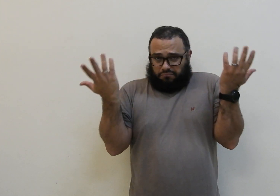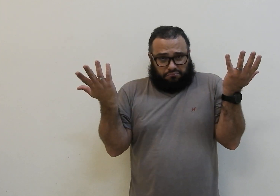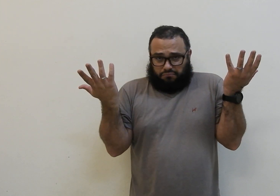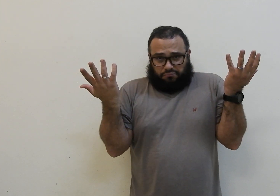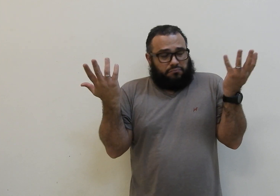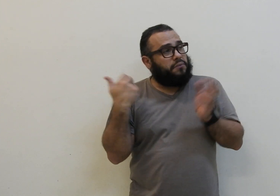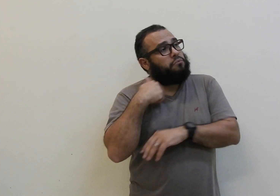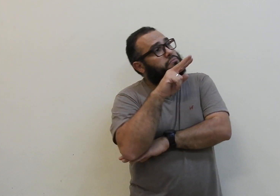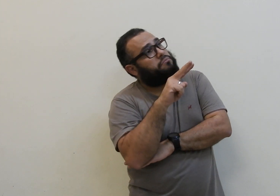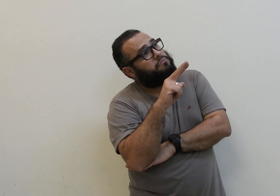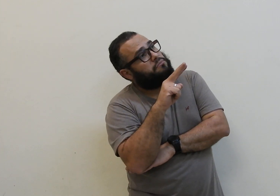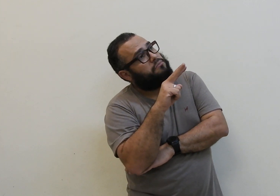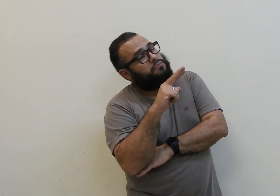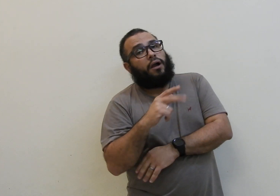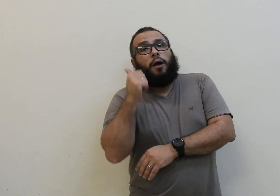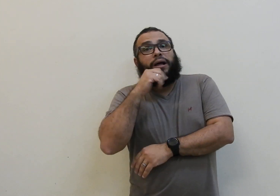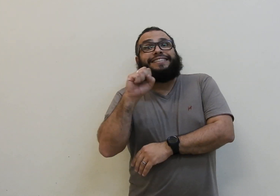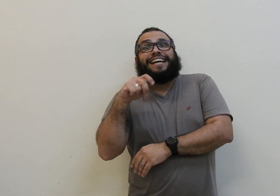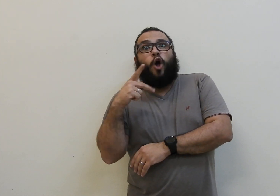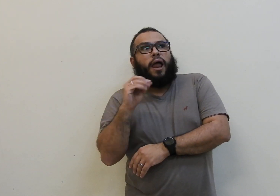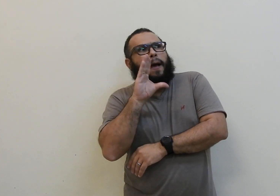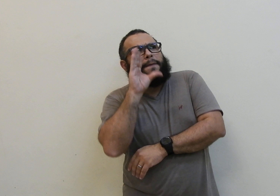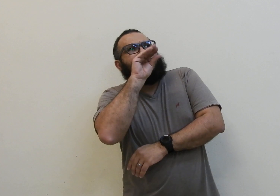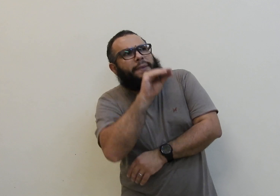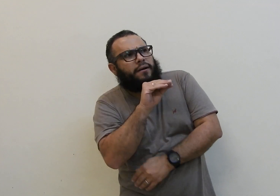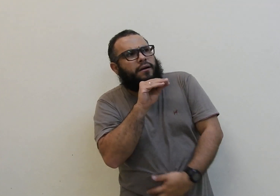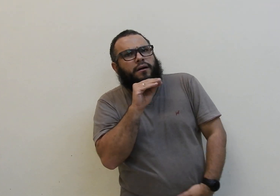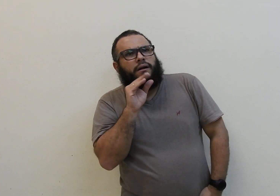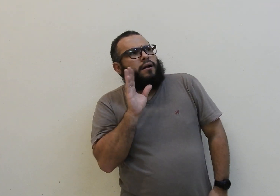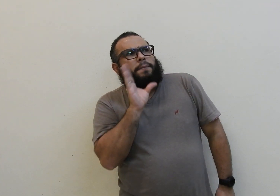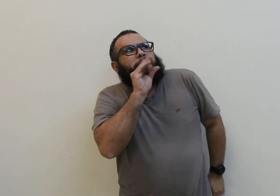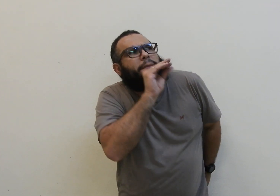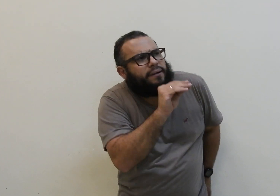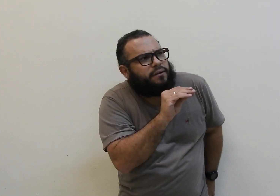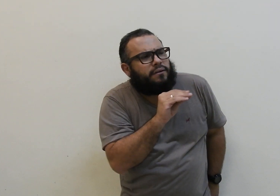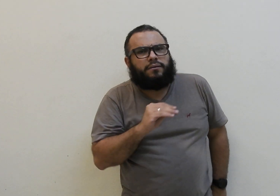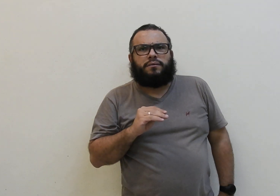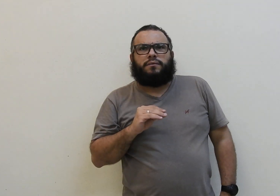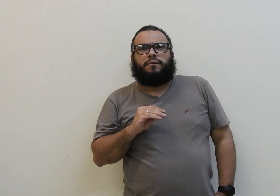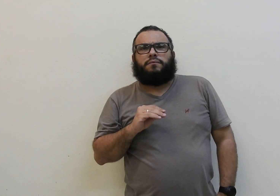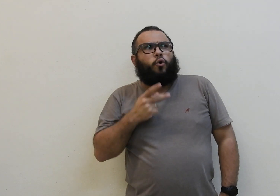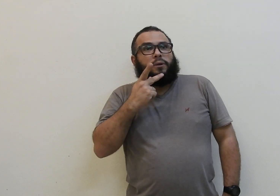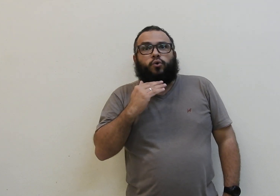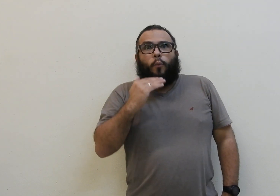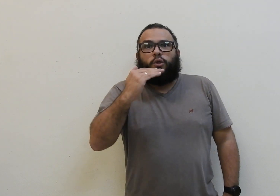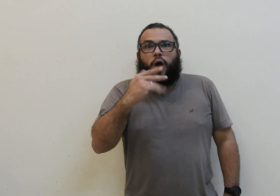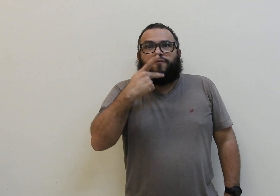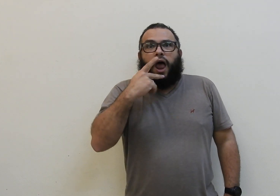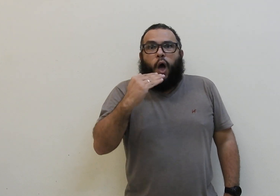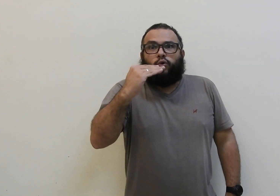Essa pessoa surda não ouviu, né? Essa senhora começou a falar e falar cada vez mais alto, né? Aumentar